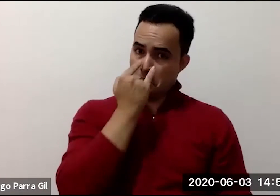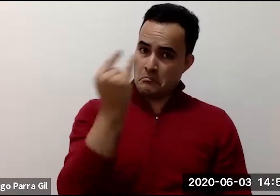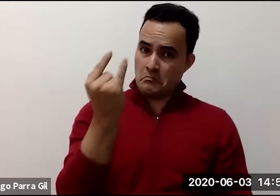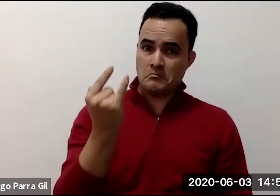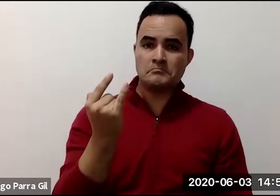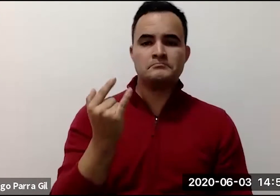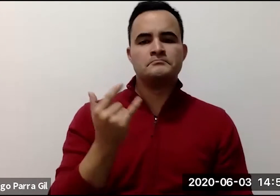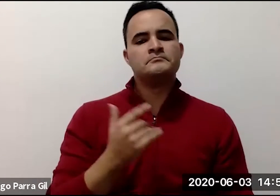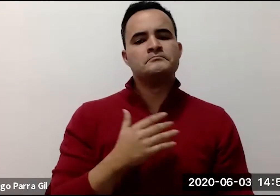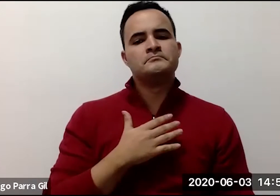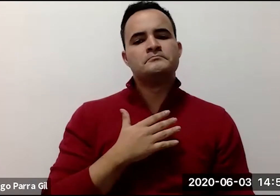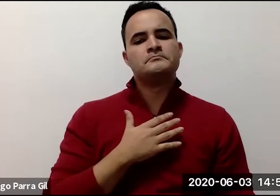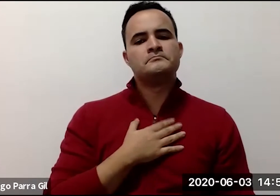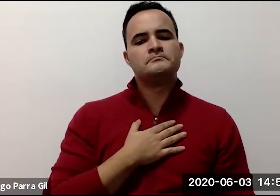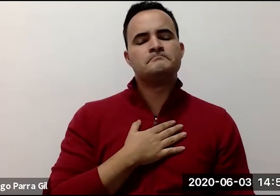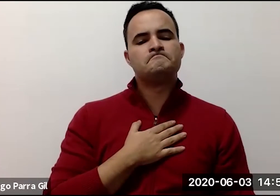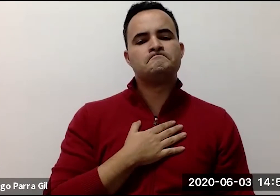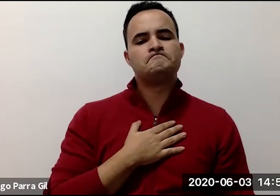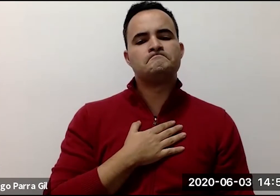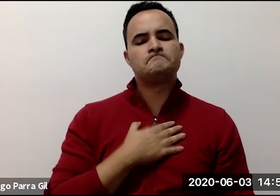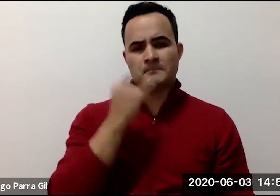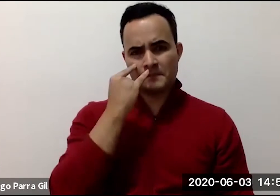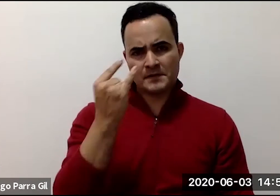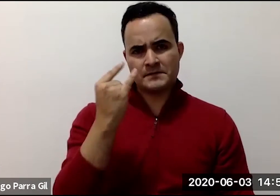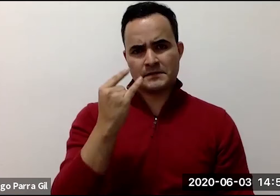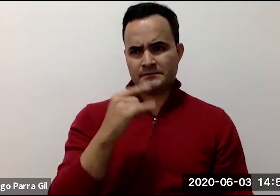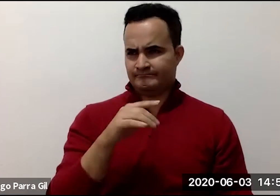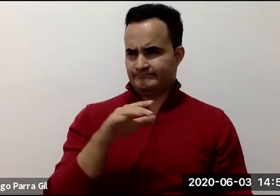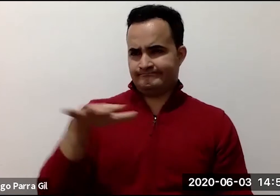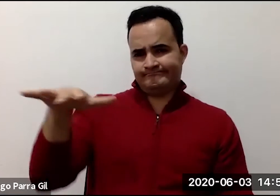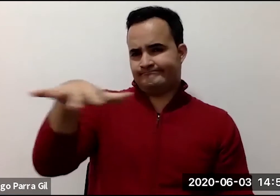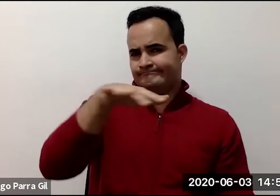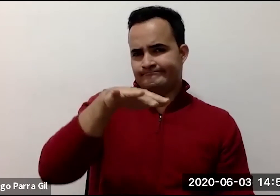sistema y que nos lo hacen